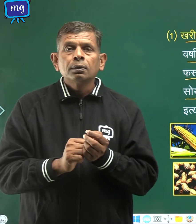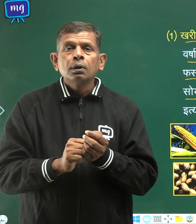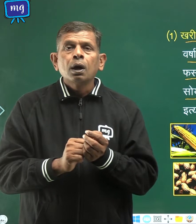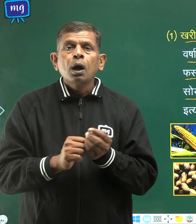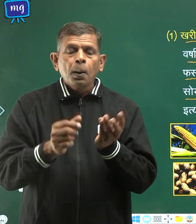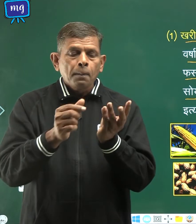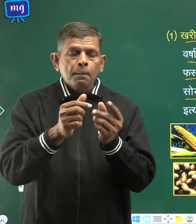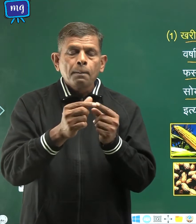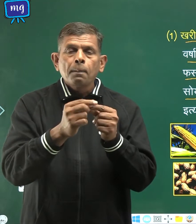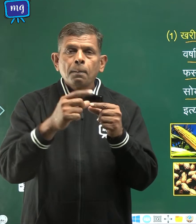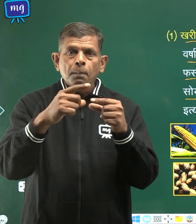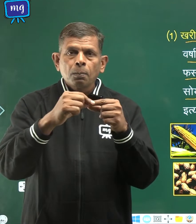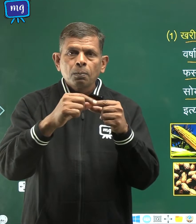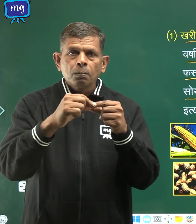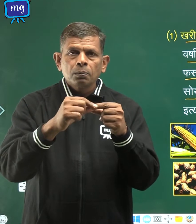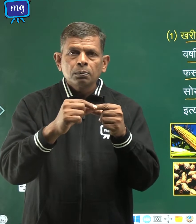मूंगफली